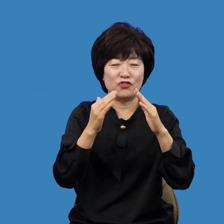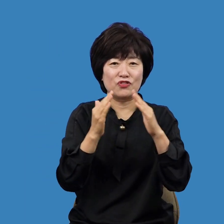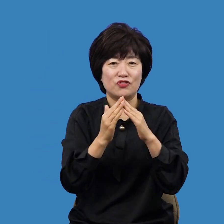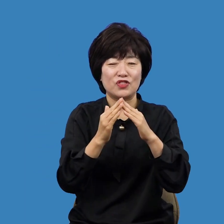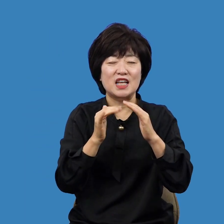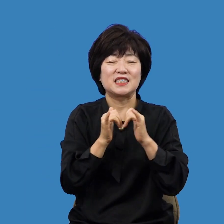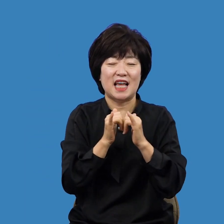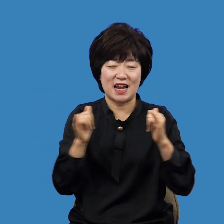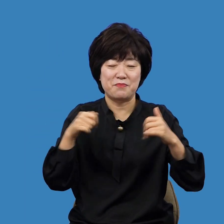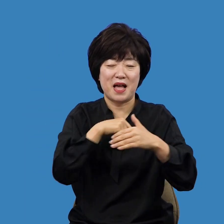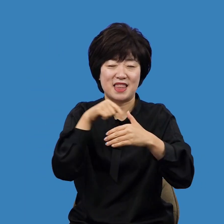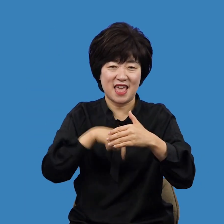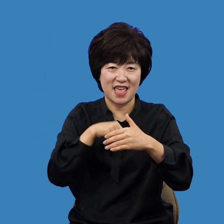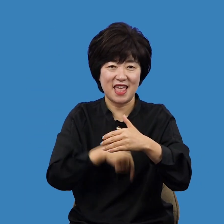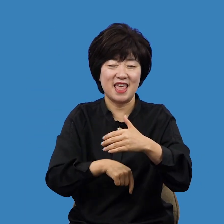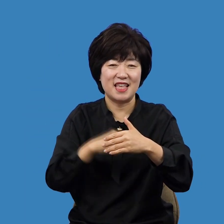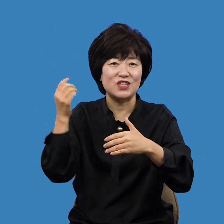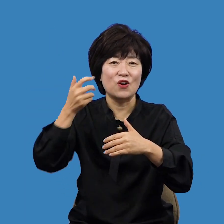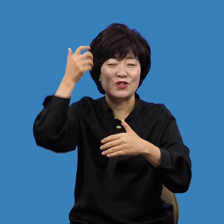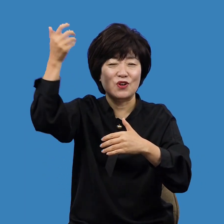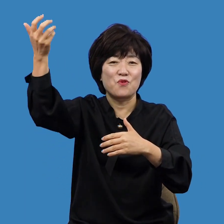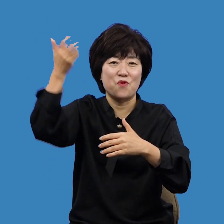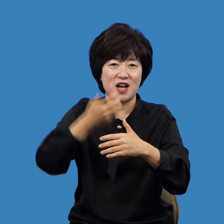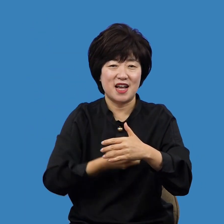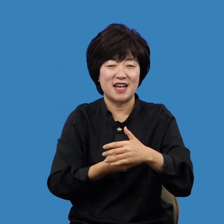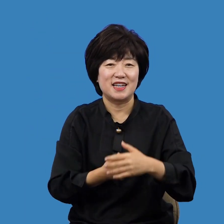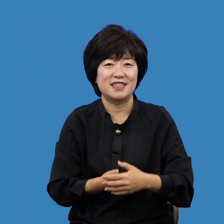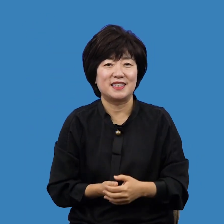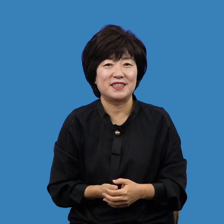누구야? 사람들이죠.